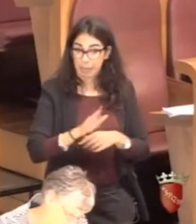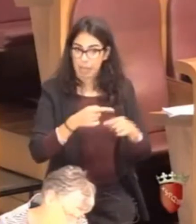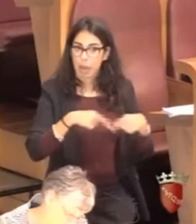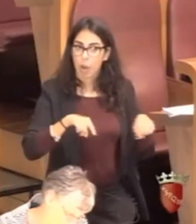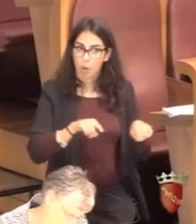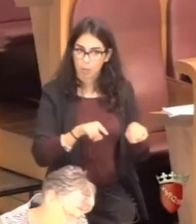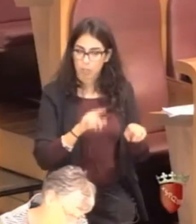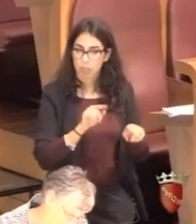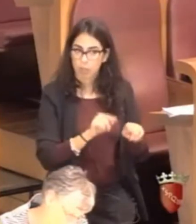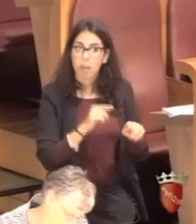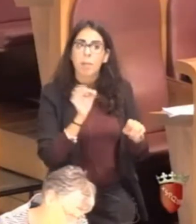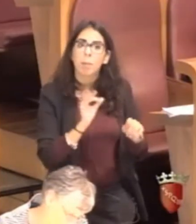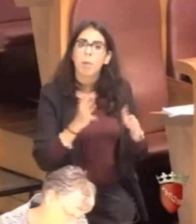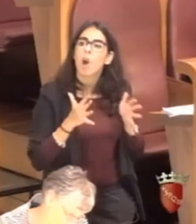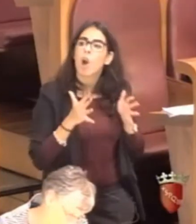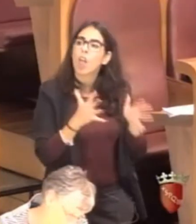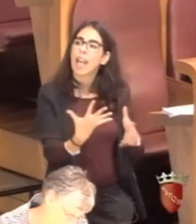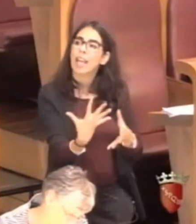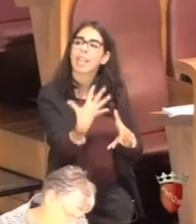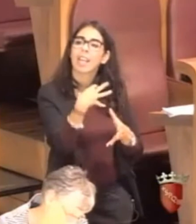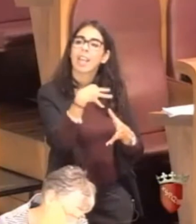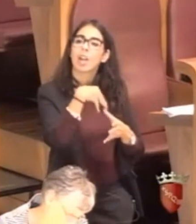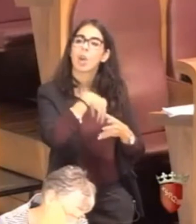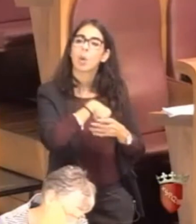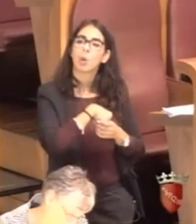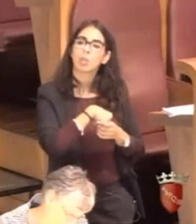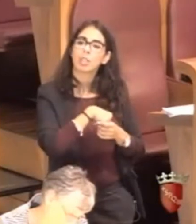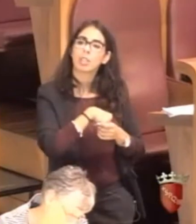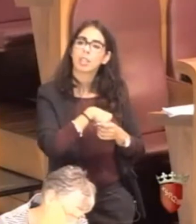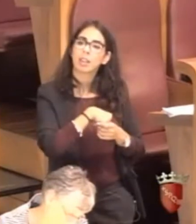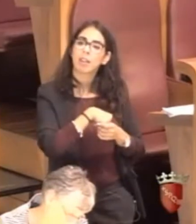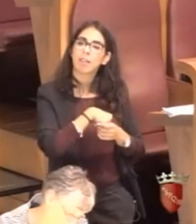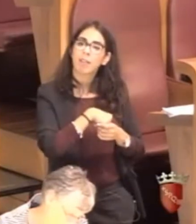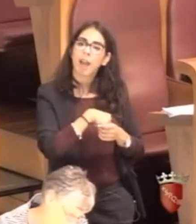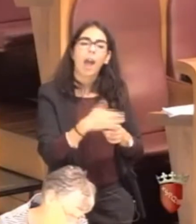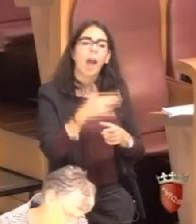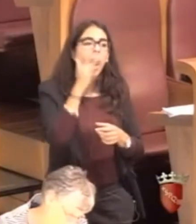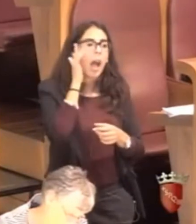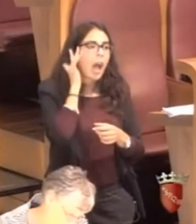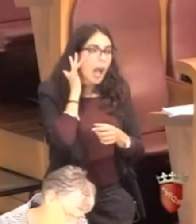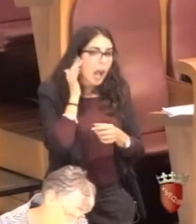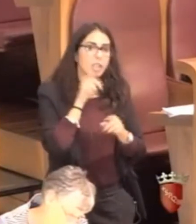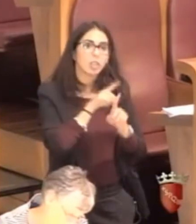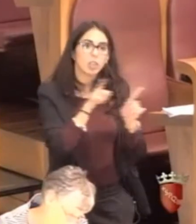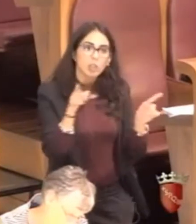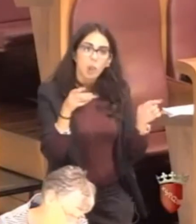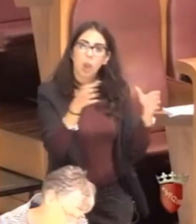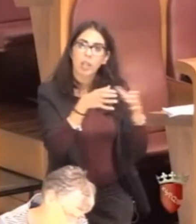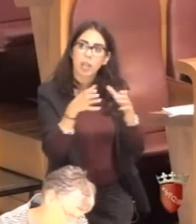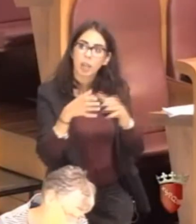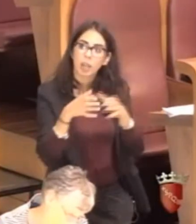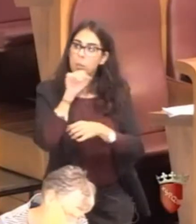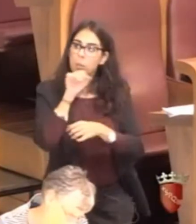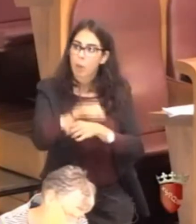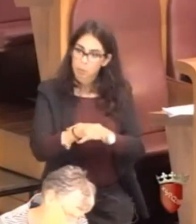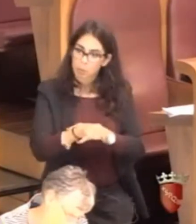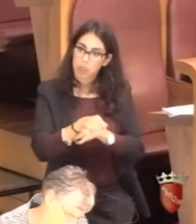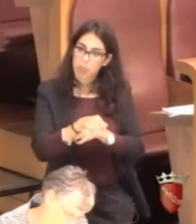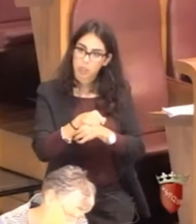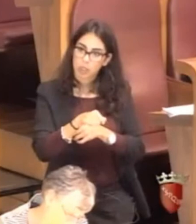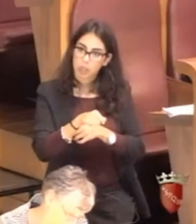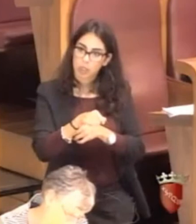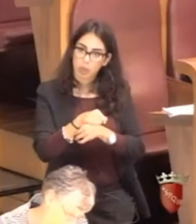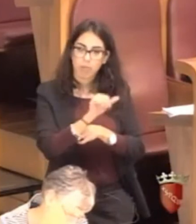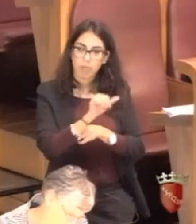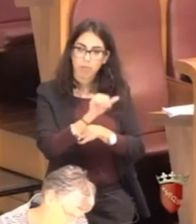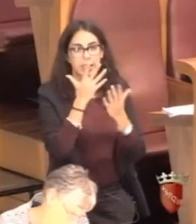inclusiva di quello che è il contributo che arriva da parte delle opposizioni, sia il contributo interno ovviamente